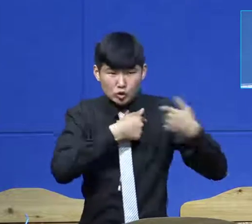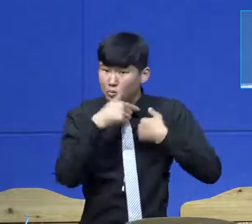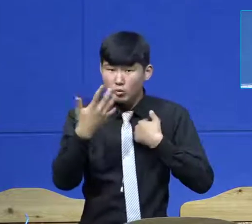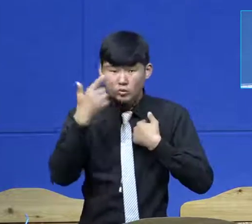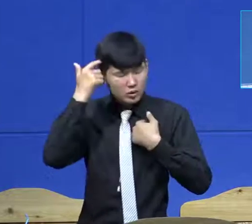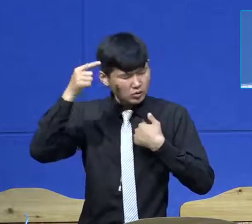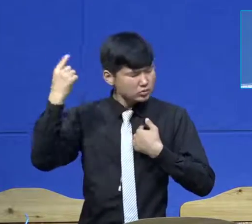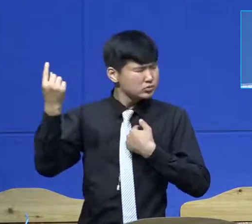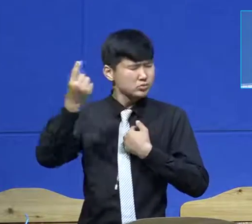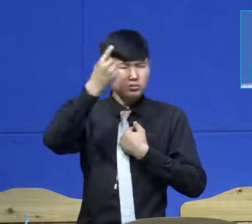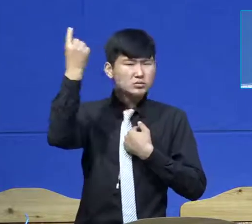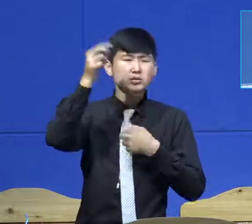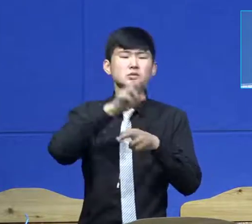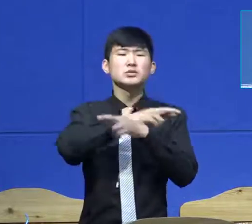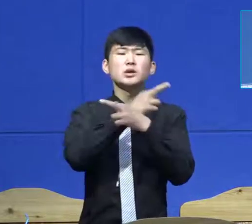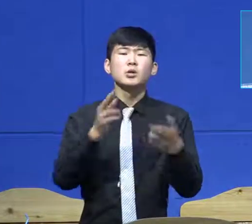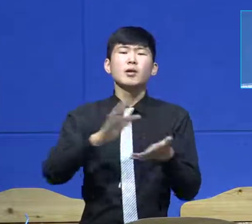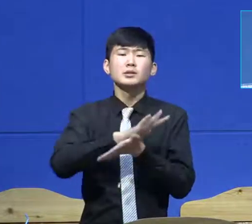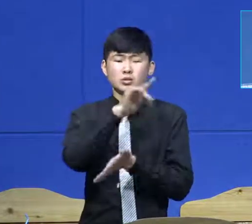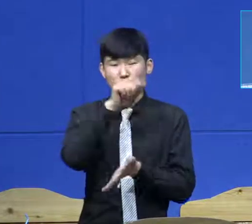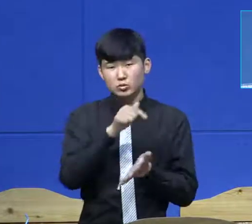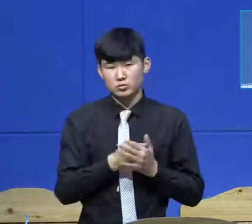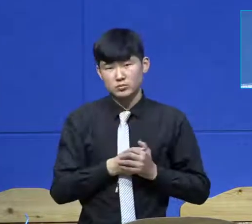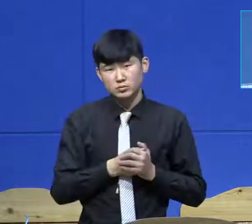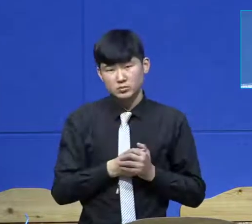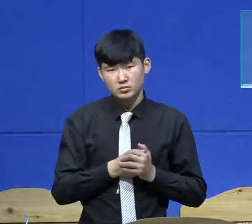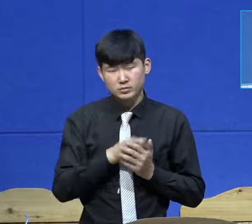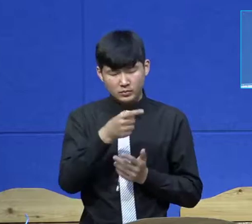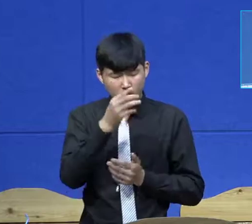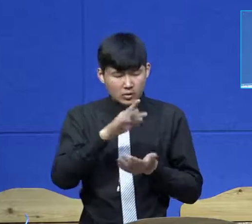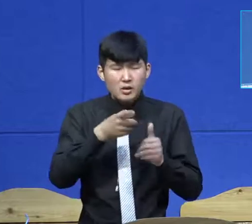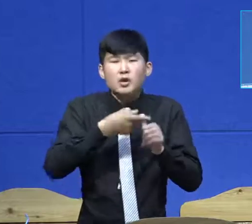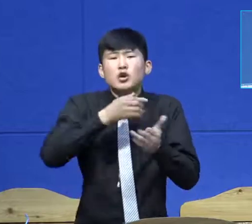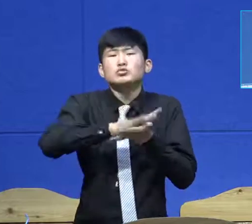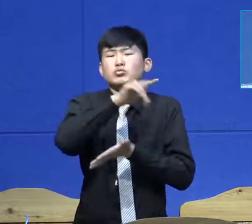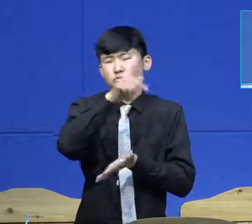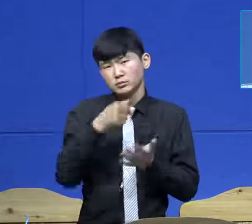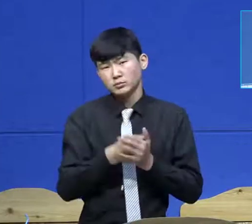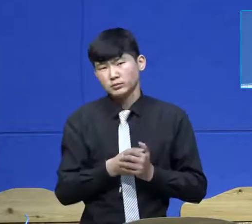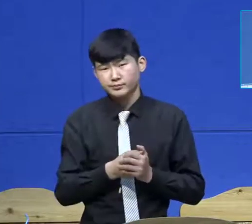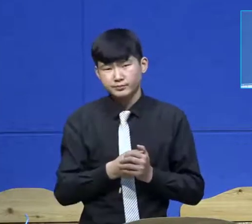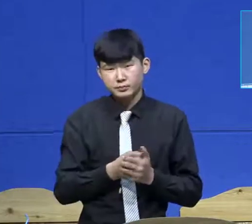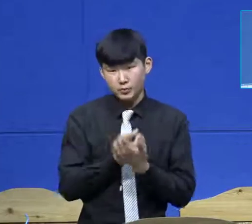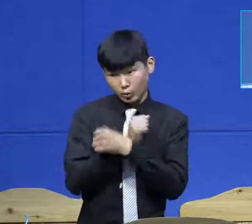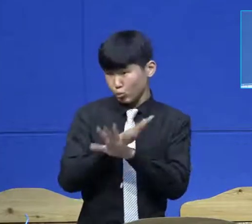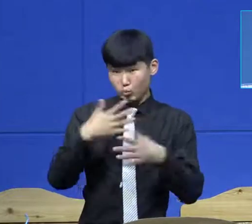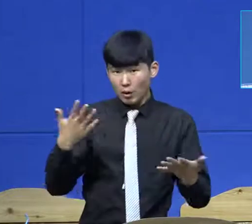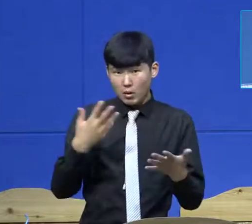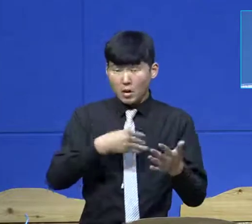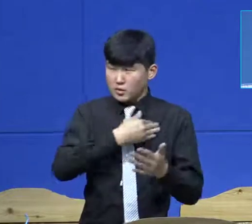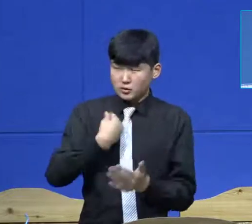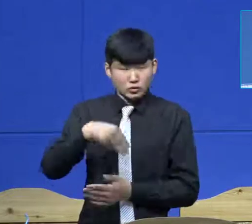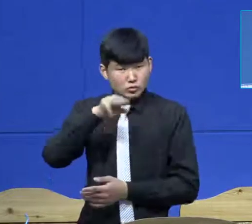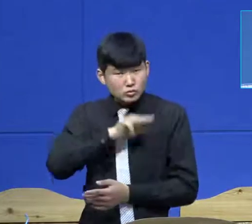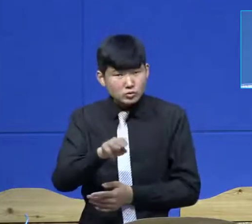энэ хамгийн дээд яруу алдар мөн. Энэ бол нэр төр. Аврагдаа зогсохгүй эзний төлөө